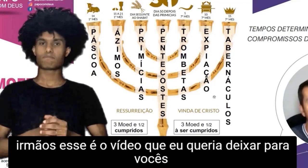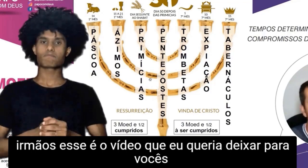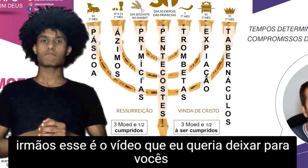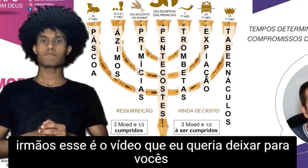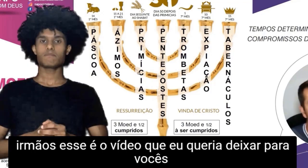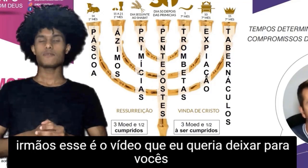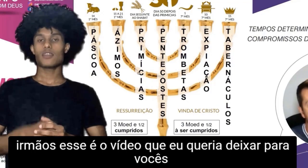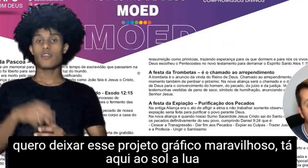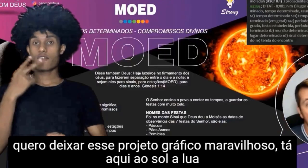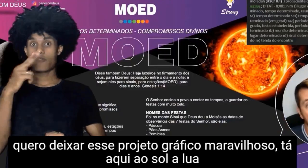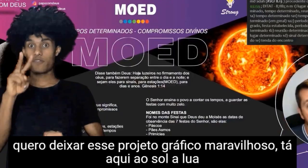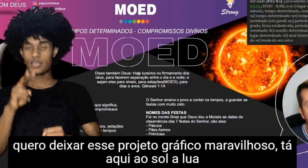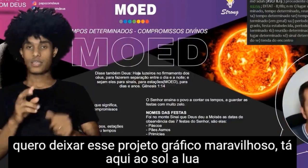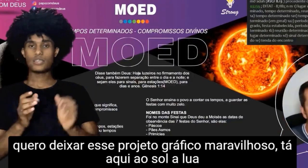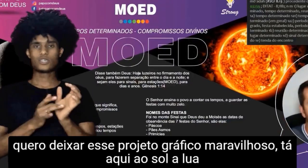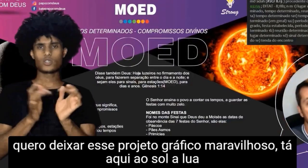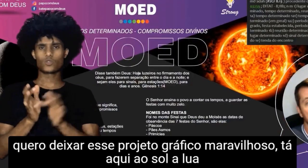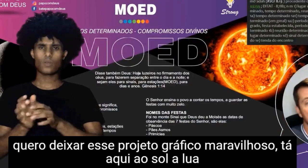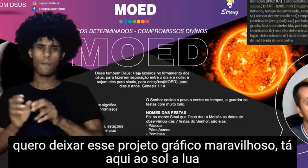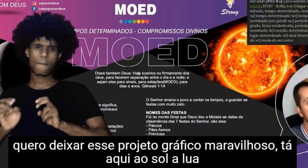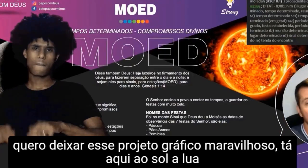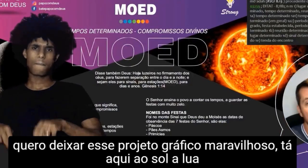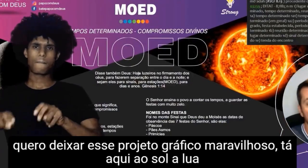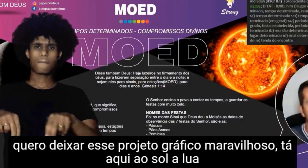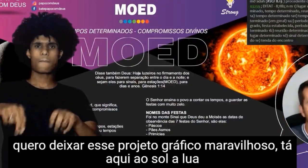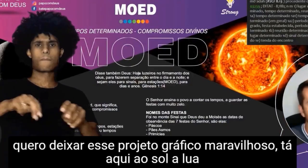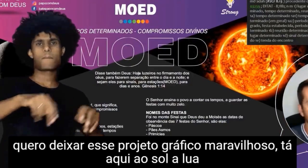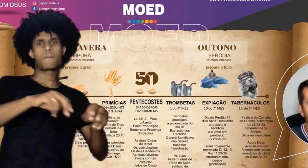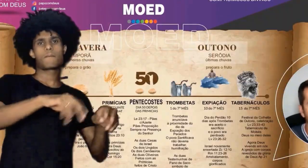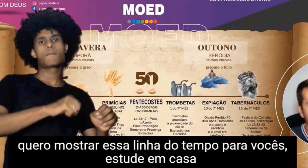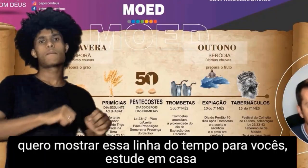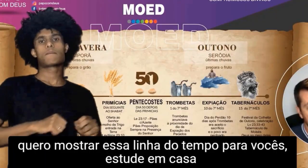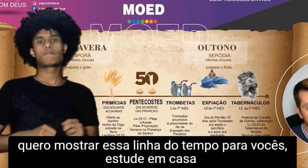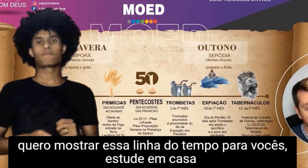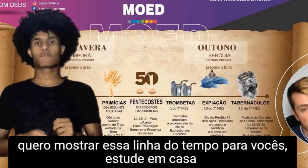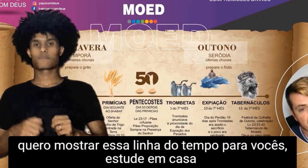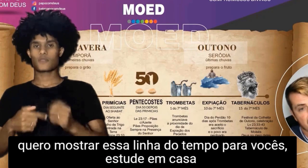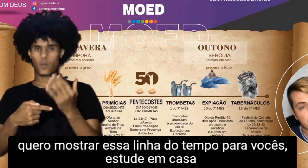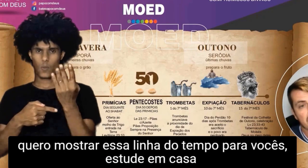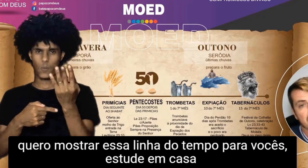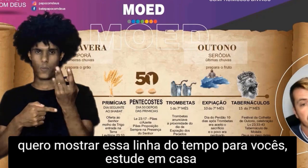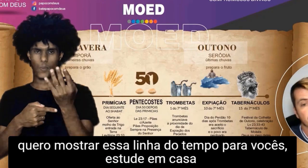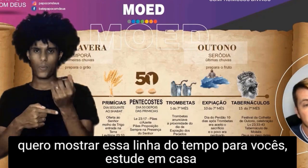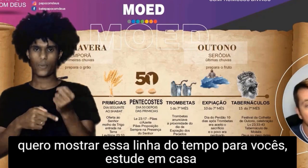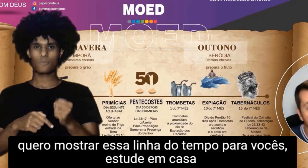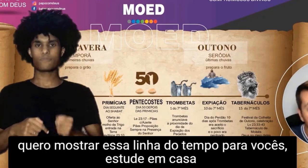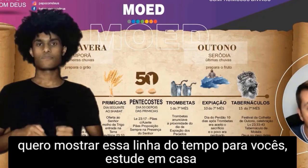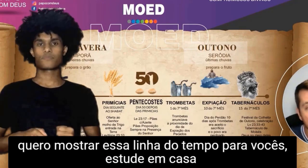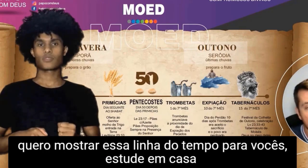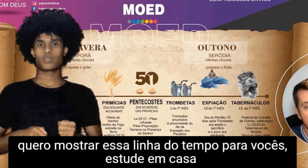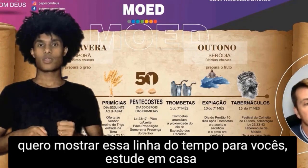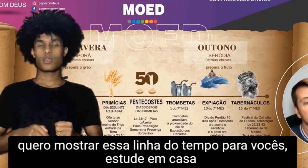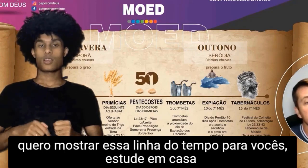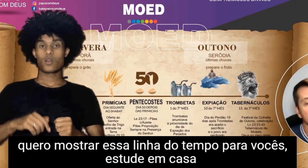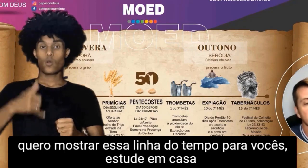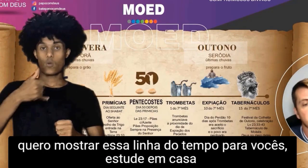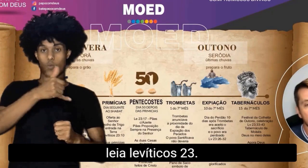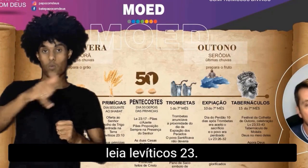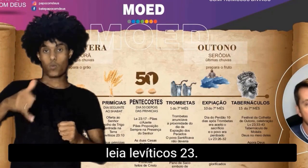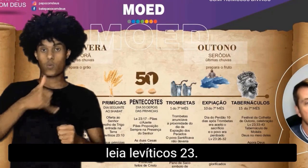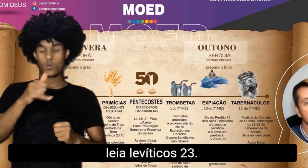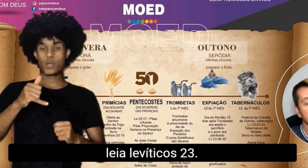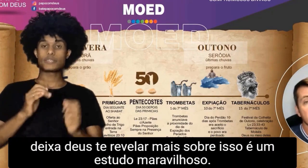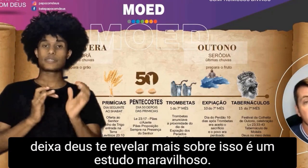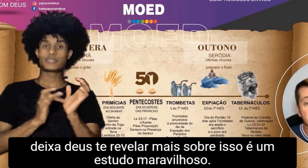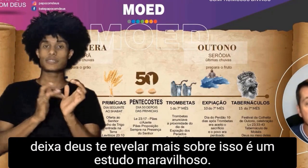para vocês. Quero deixar esse projeto gráfico maravilhoso. Tá aqui, ó, o sol, a lua. Quero mostrar essa timeline para você. Estude em casa, leia